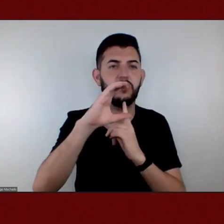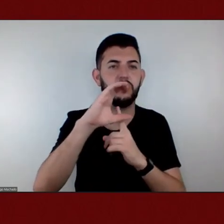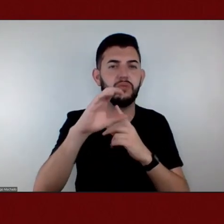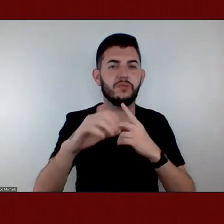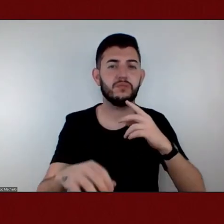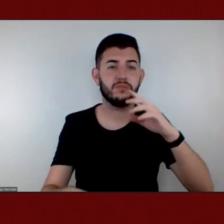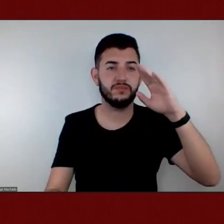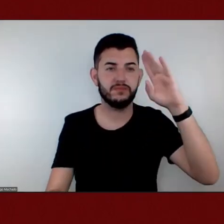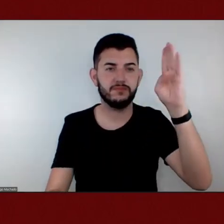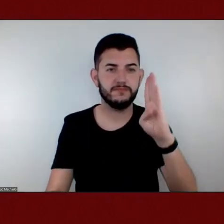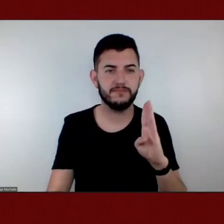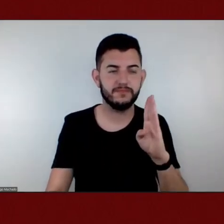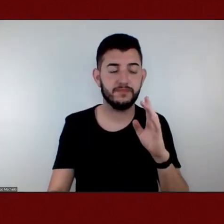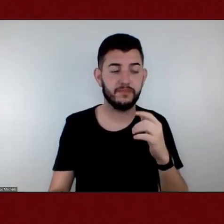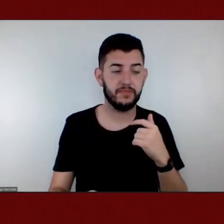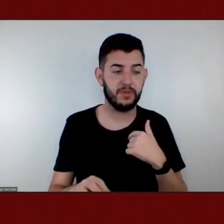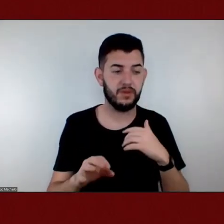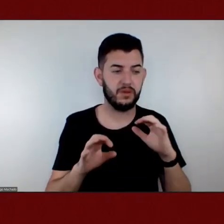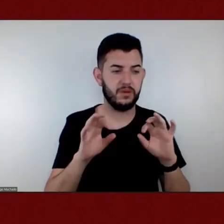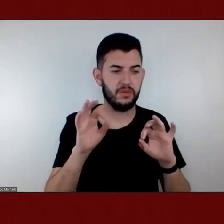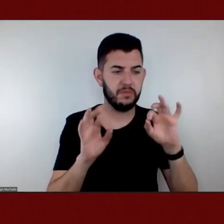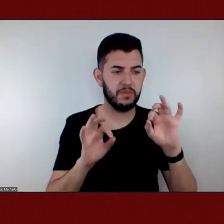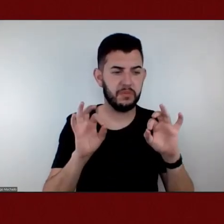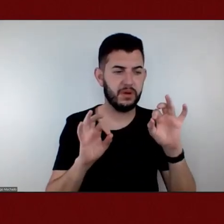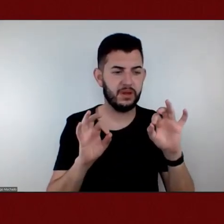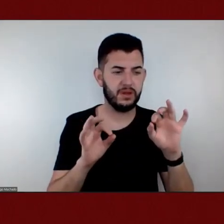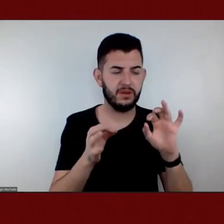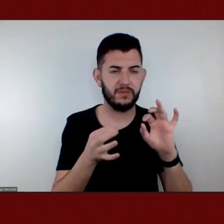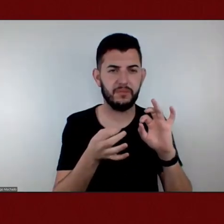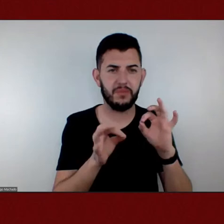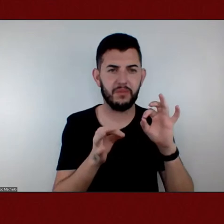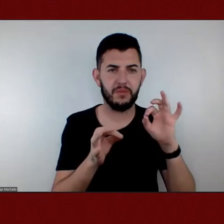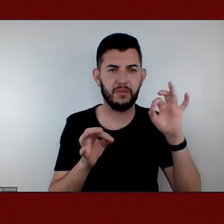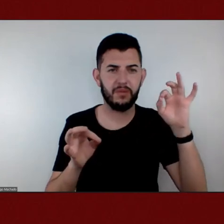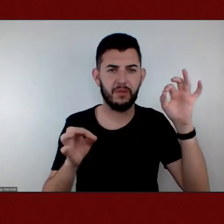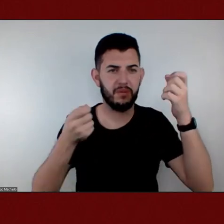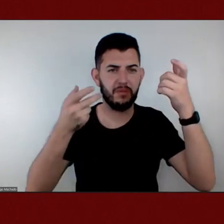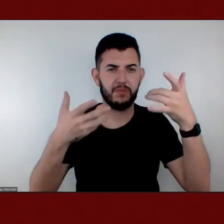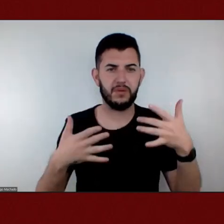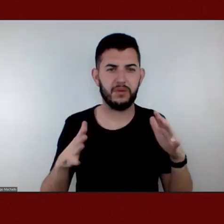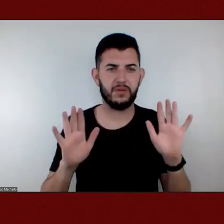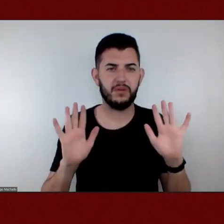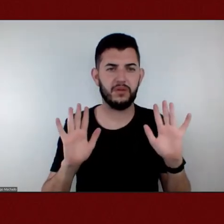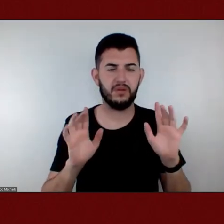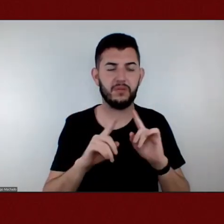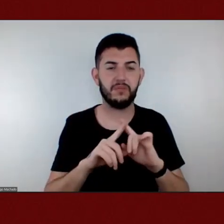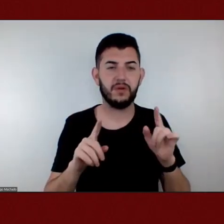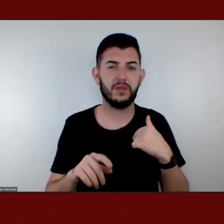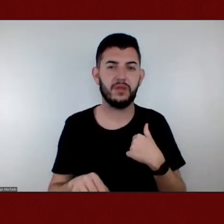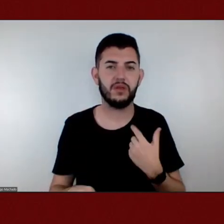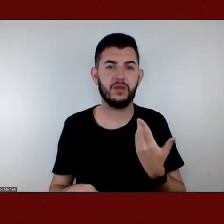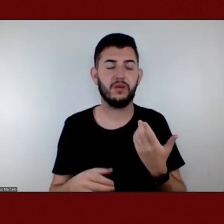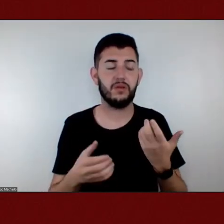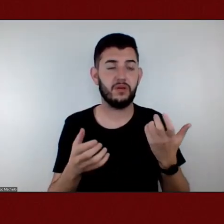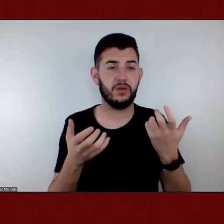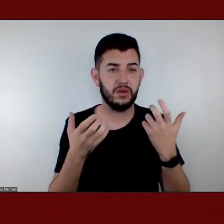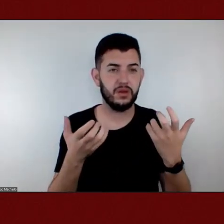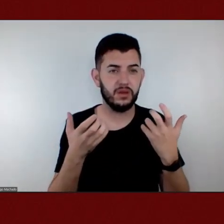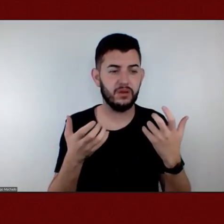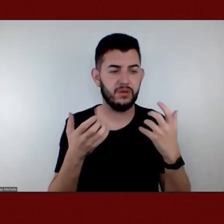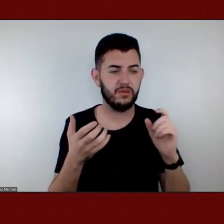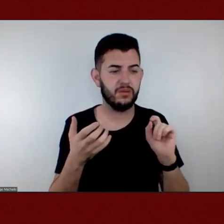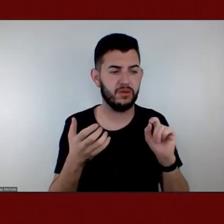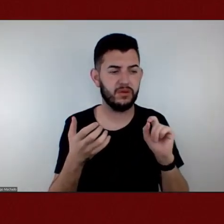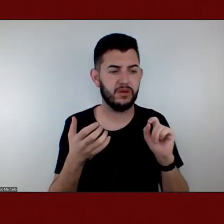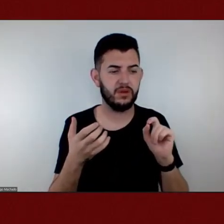coisa, porque quis deixar exatamente para que essa emoção dissesse como eu estou